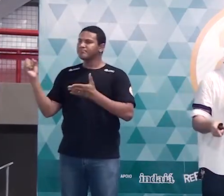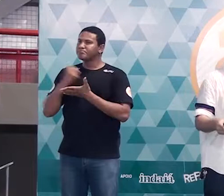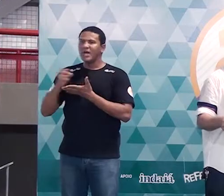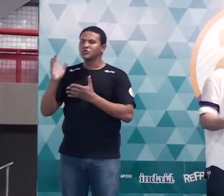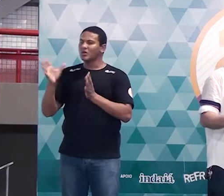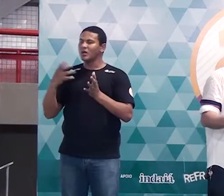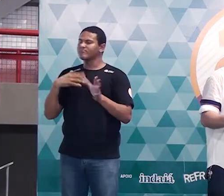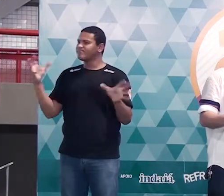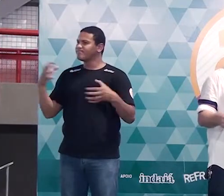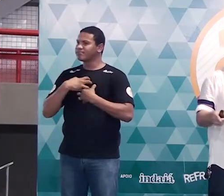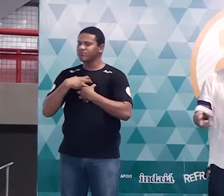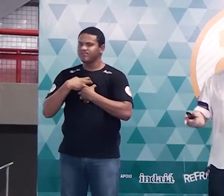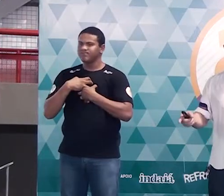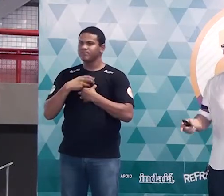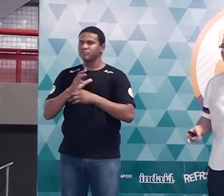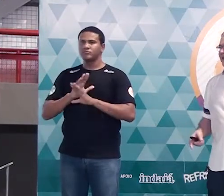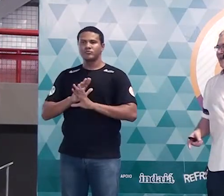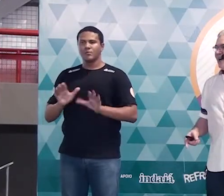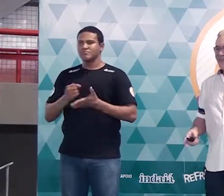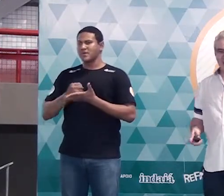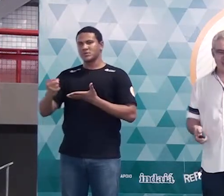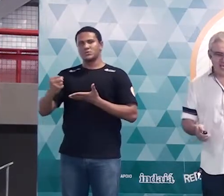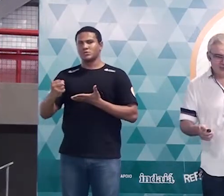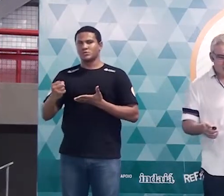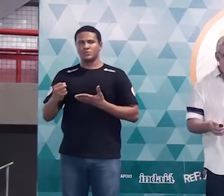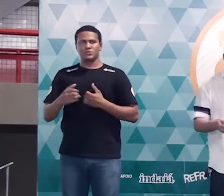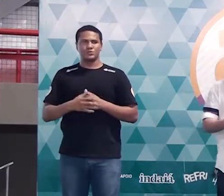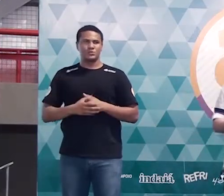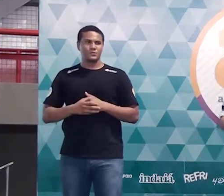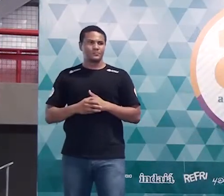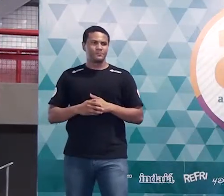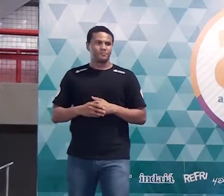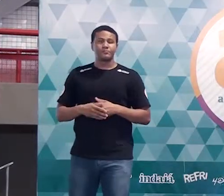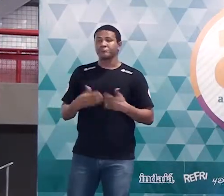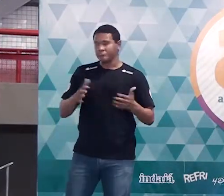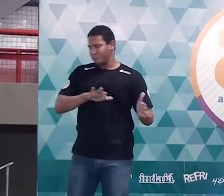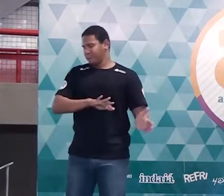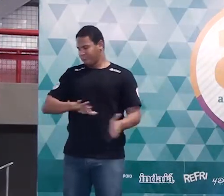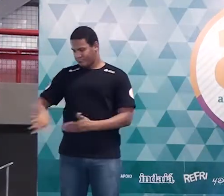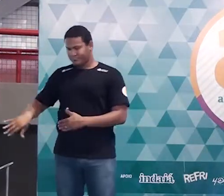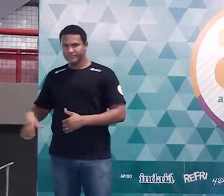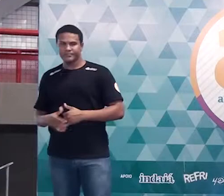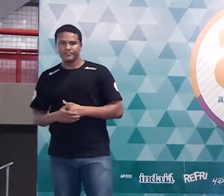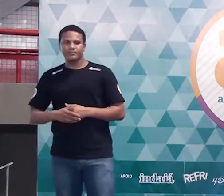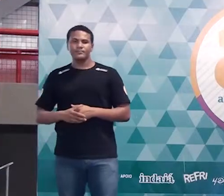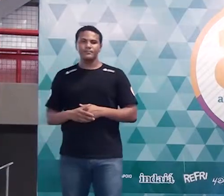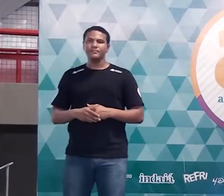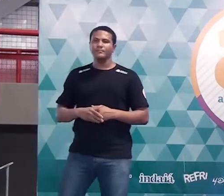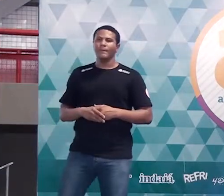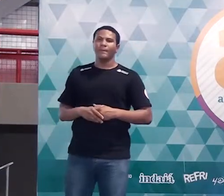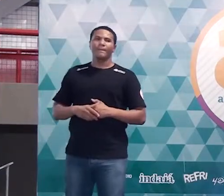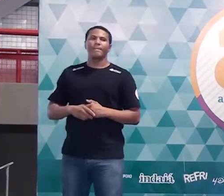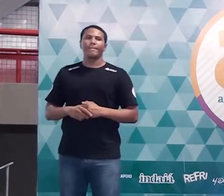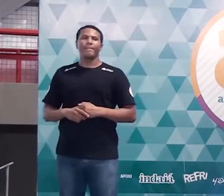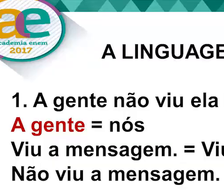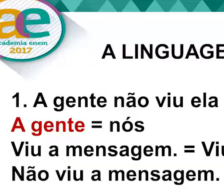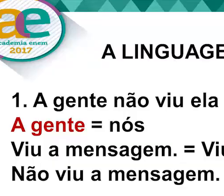causou nas pessoas, esse vai ficar, tá certo? Bom, então vamos ver aí a correção das frases. A